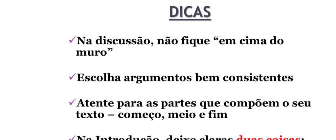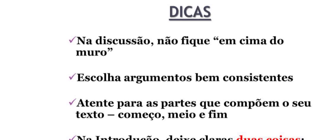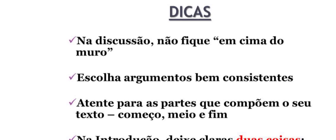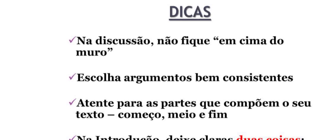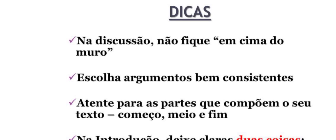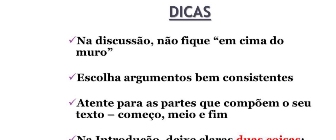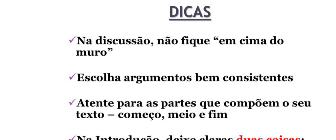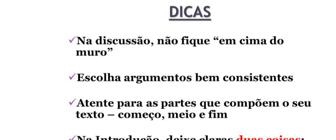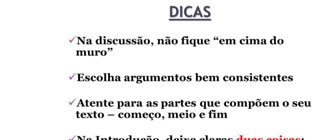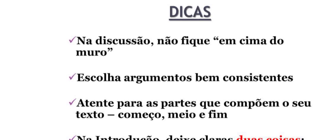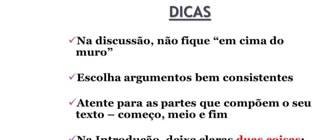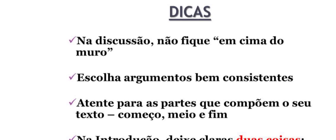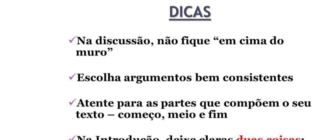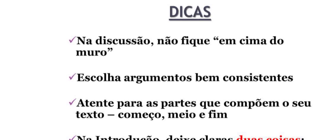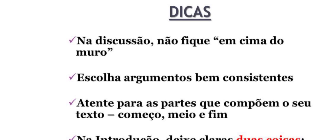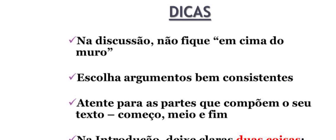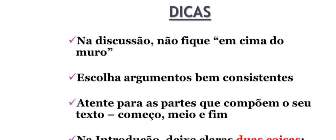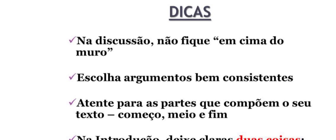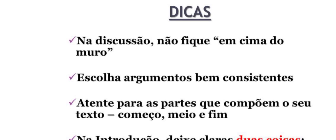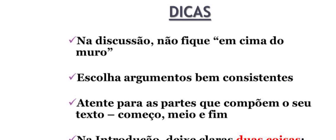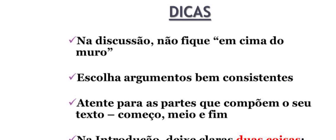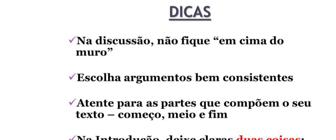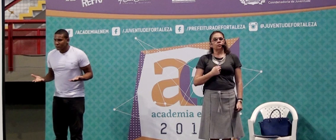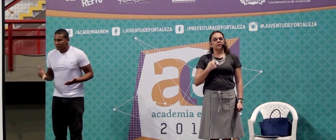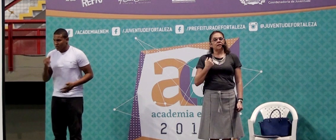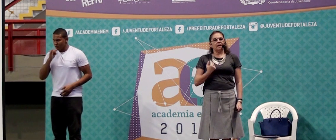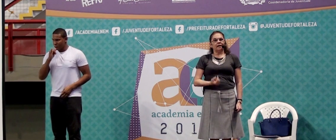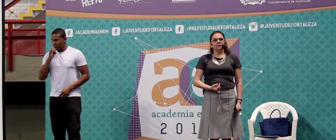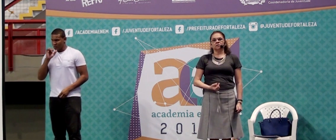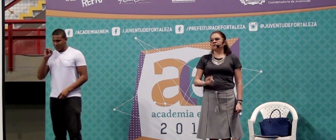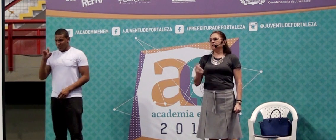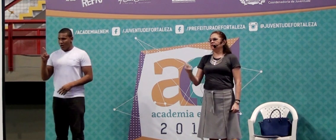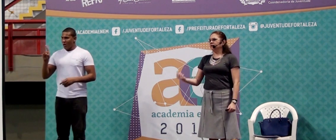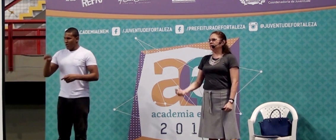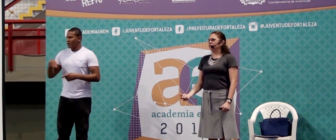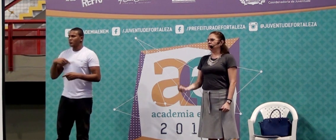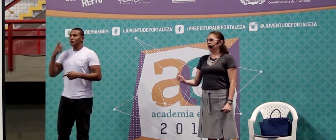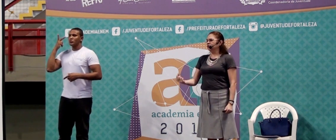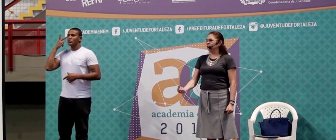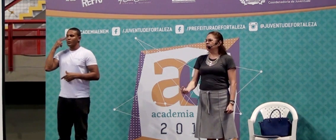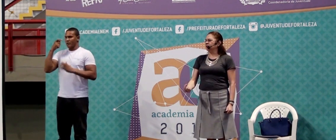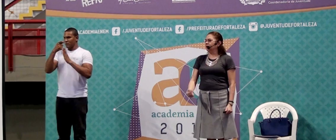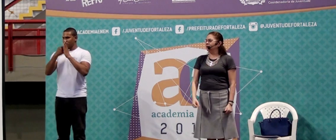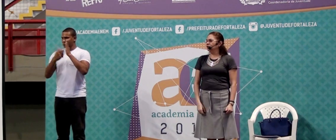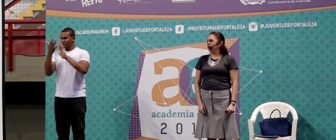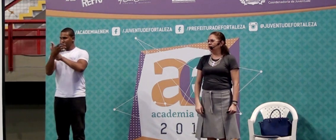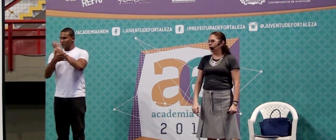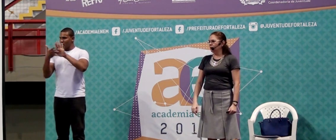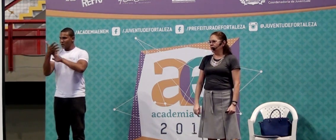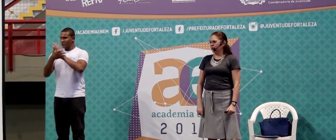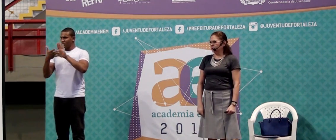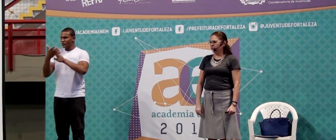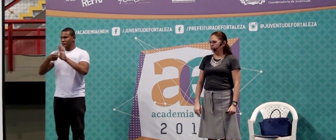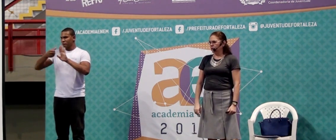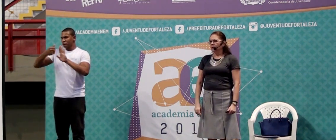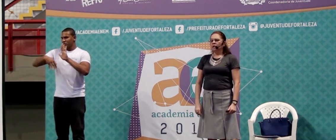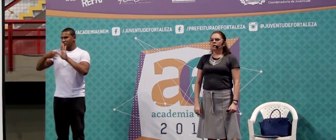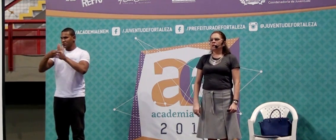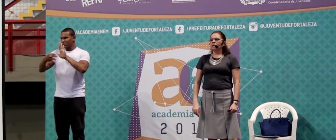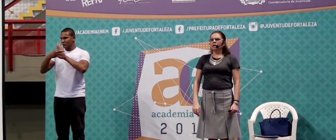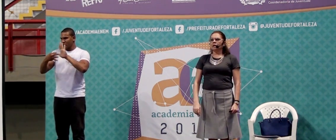Por quê? Porque esse é o modelo mais contemporâneo que há de se fazer um texto dissertativo